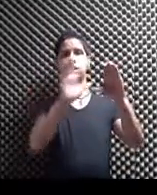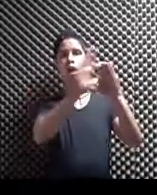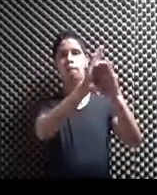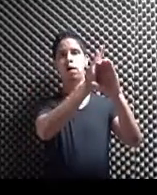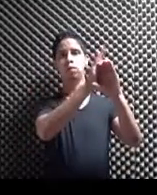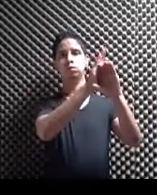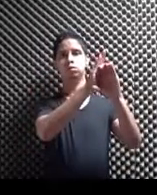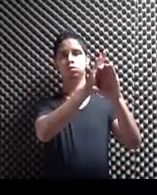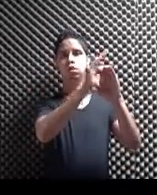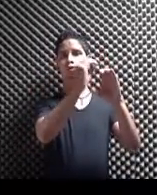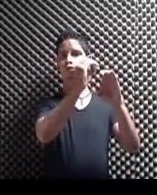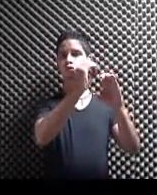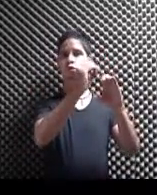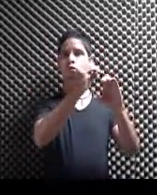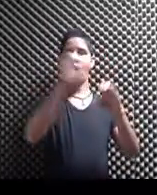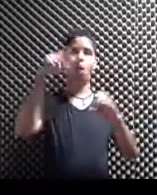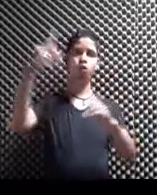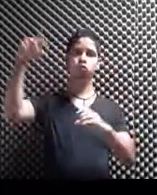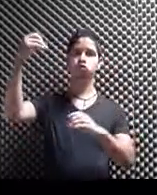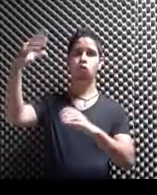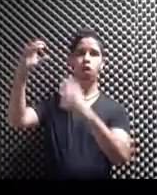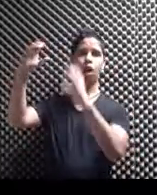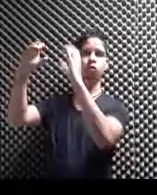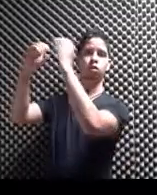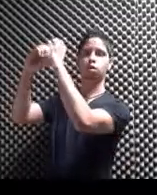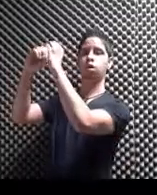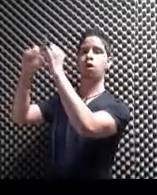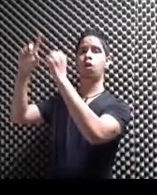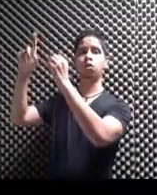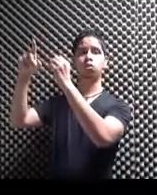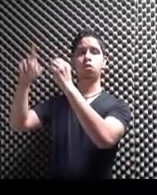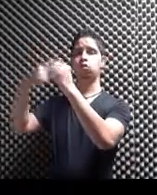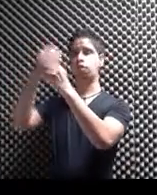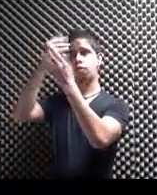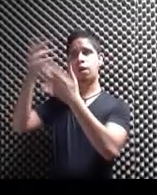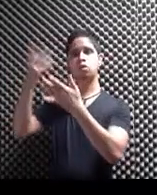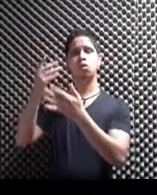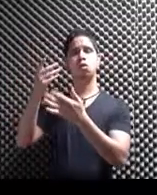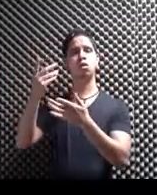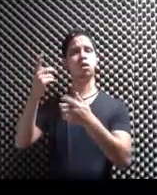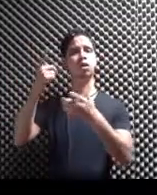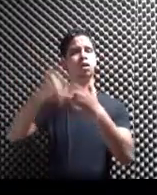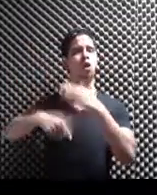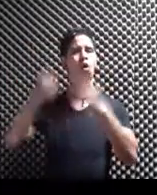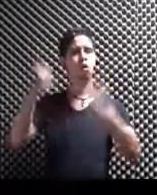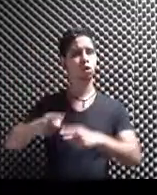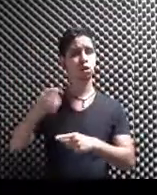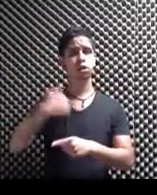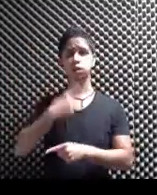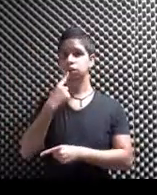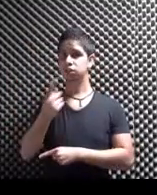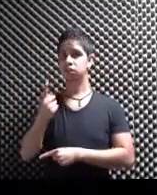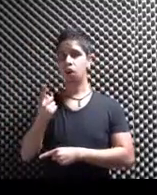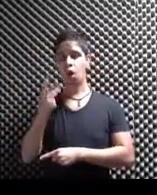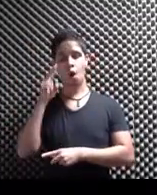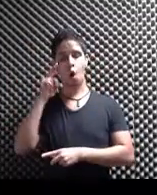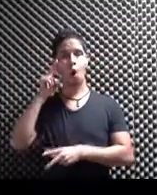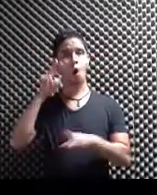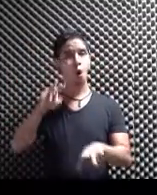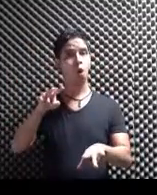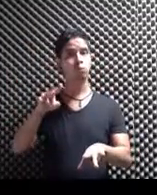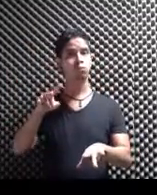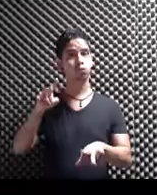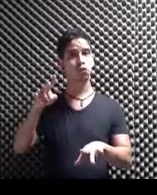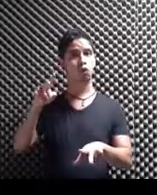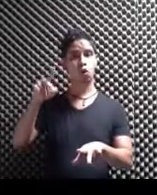eclipse nos está diciendo también en el lugar donde pasa en el país donde pasa nos está diciendo ojo pongan atención acá que aquí